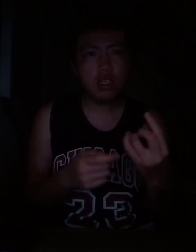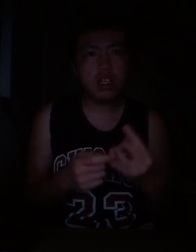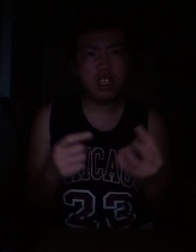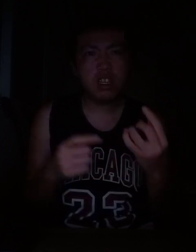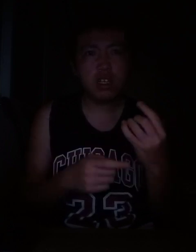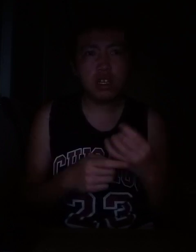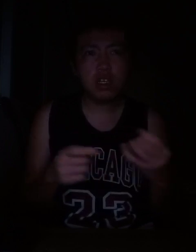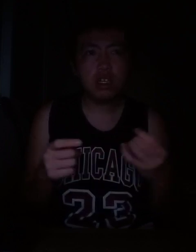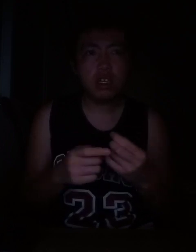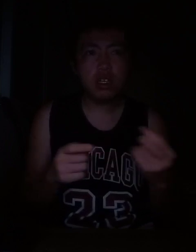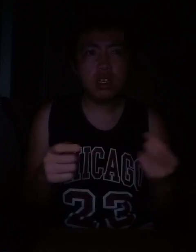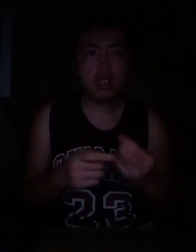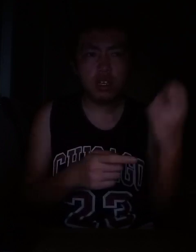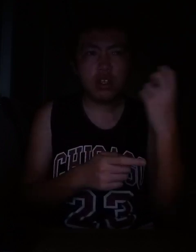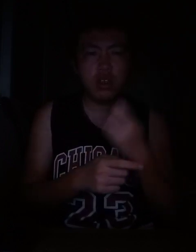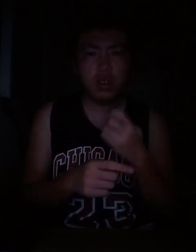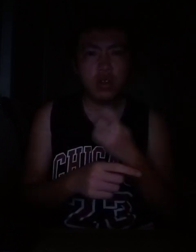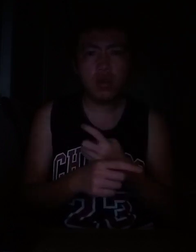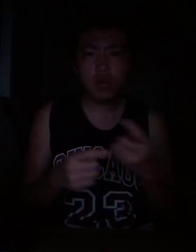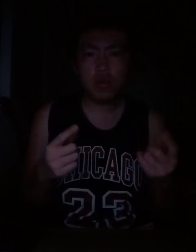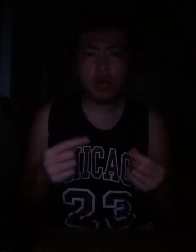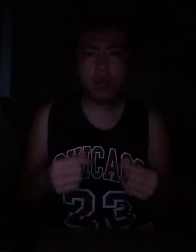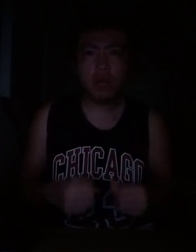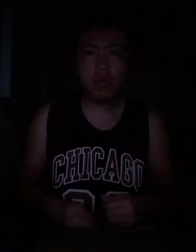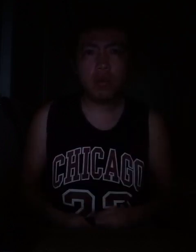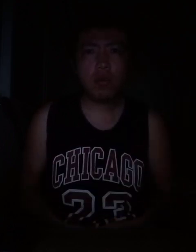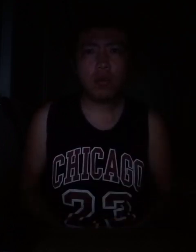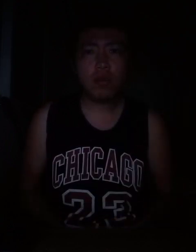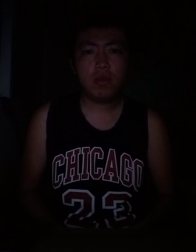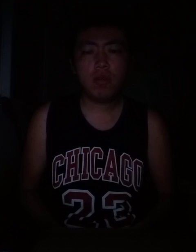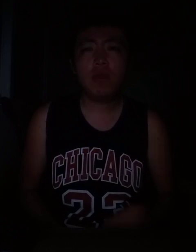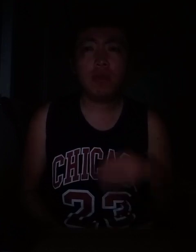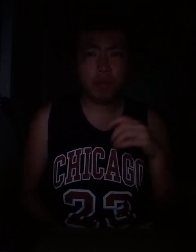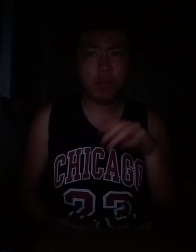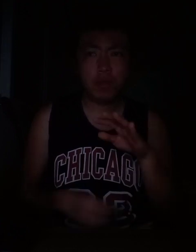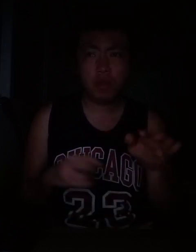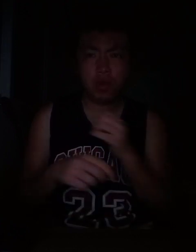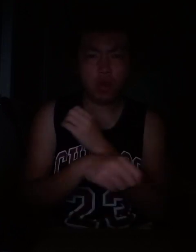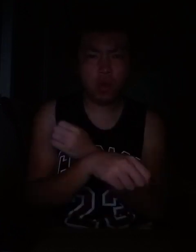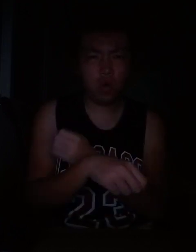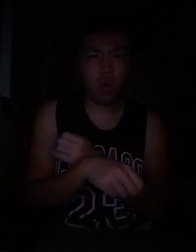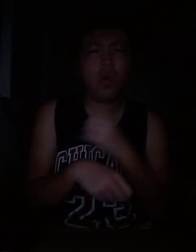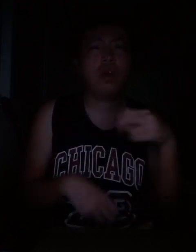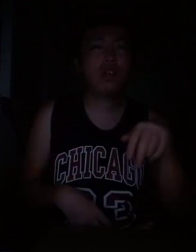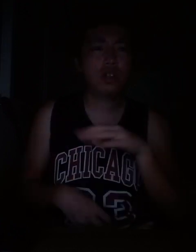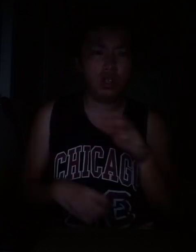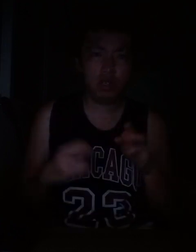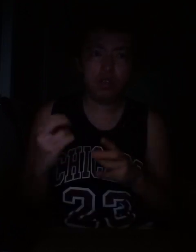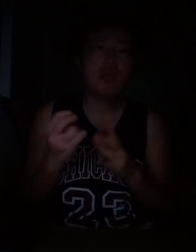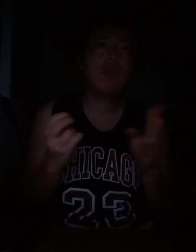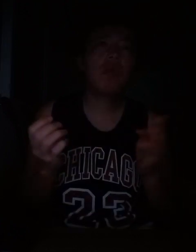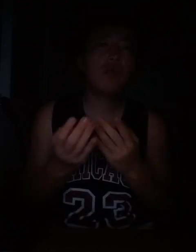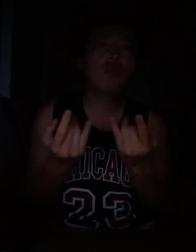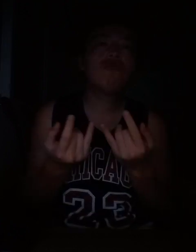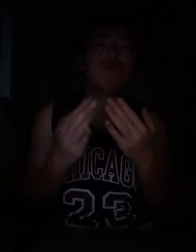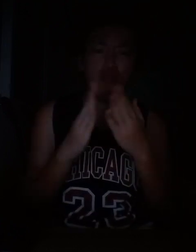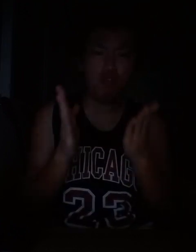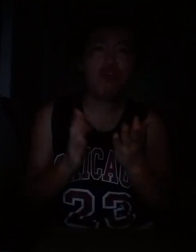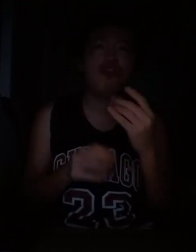학생들을 지도했을 때 다 인권 침해가 되는 것입니다. 초등학교 교사 사망으로 교권 강화에 나선 교육부는 대책 마련에